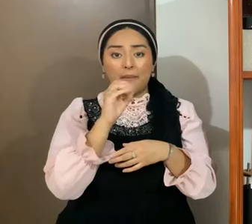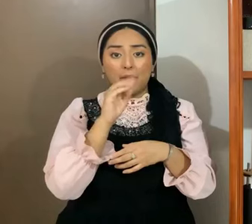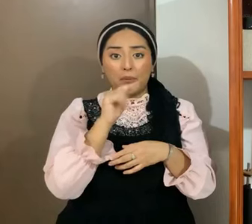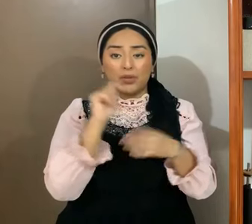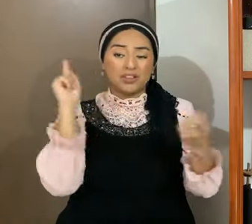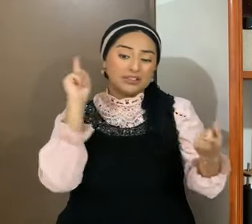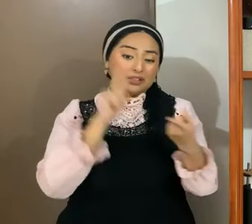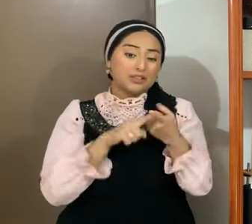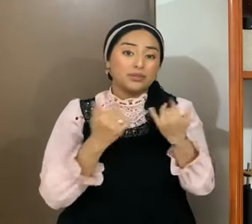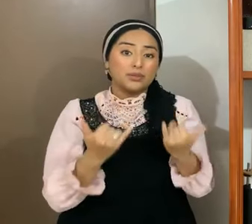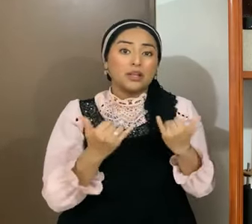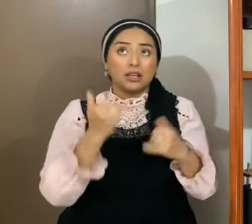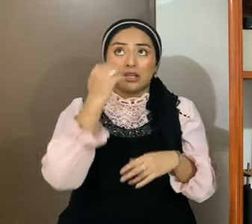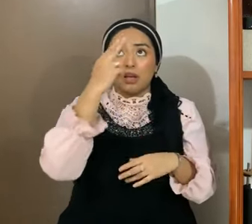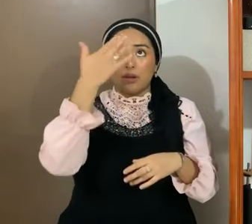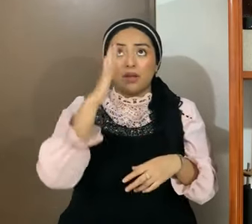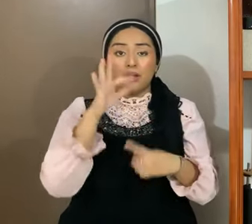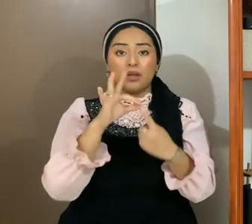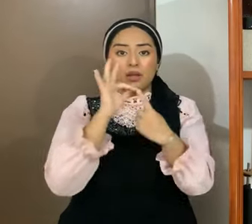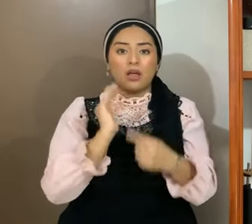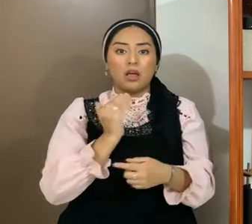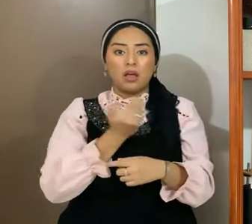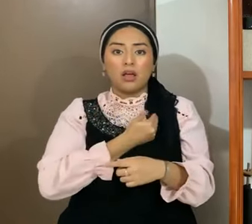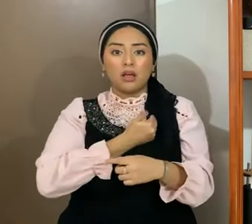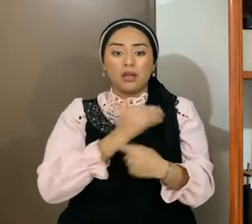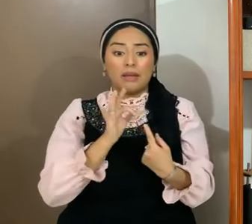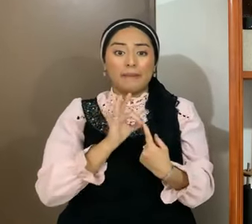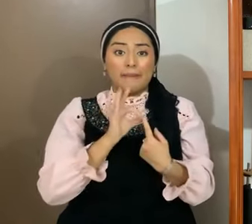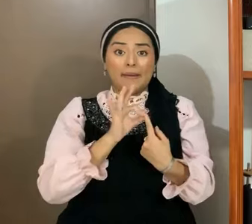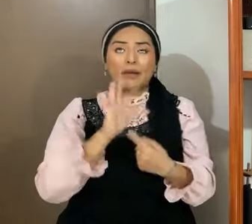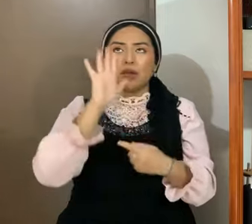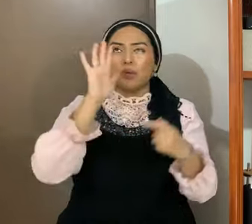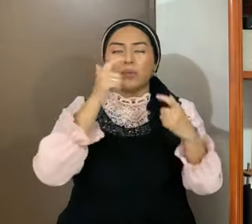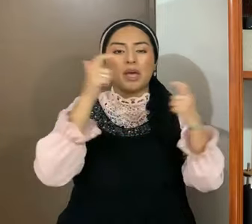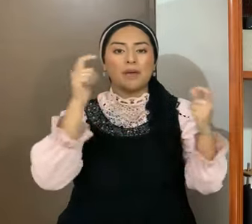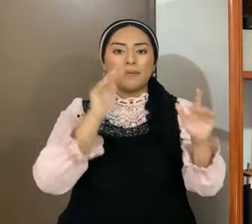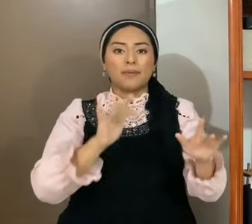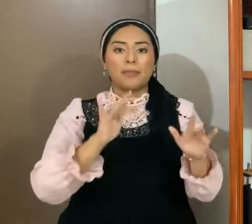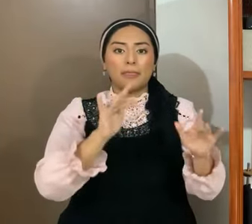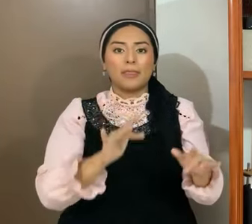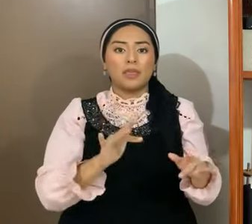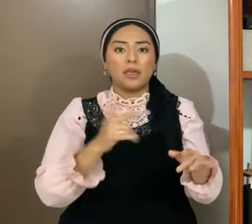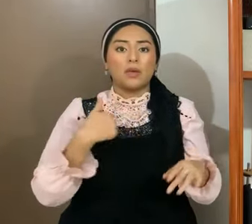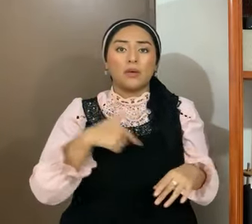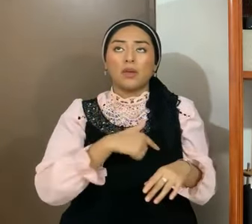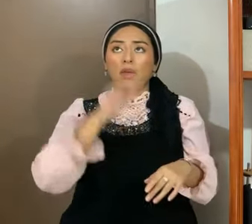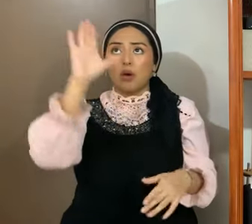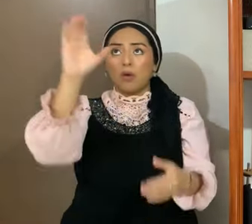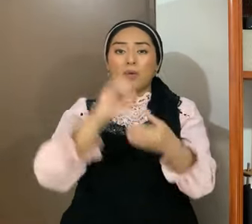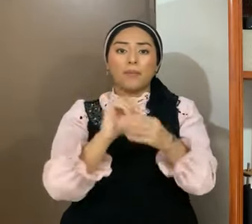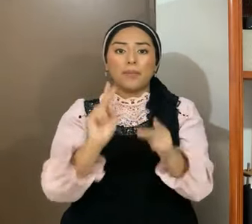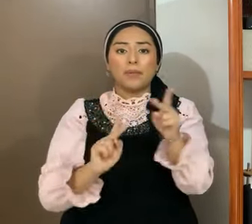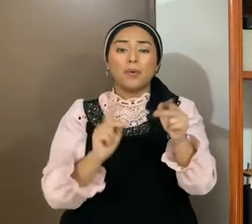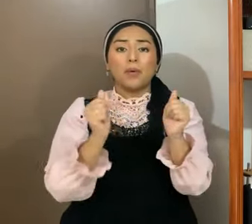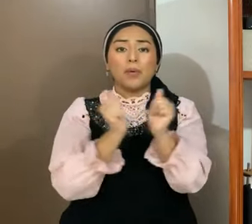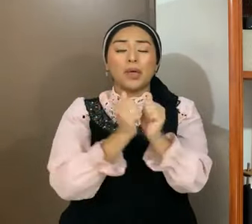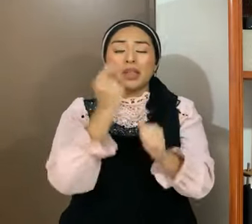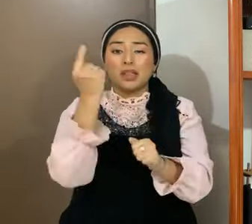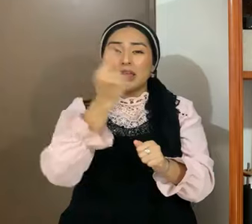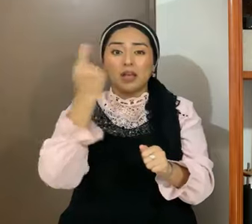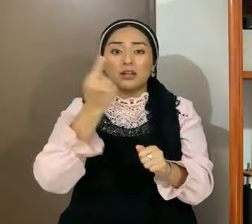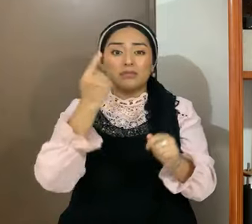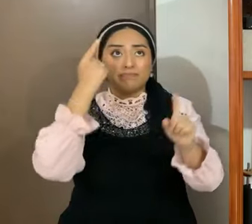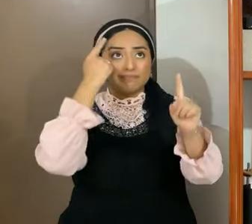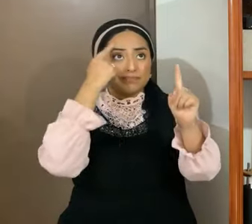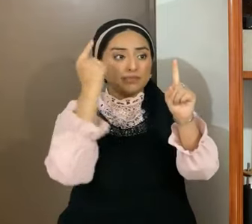hoy, Yahweh nos ha escogido y nos ha distinguido por su inmensa compasión como su pueblo, con la única